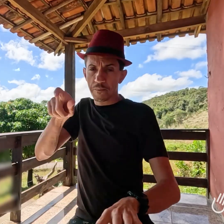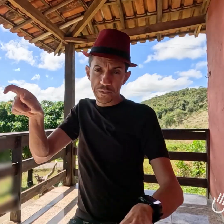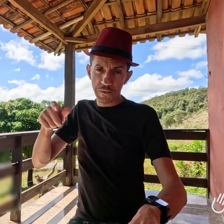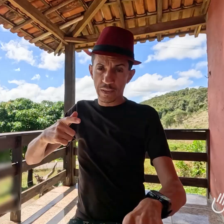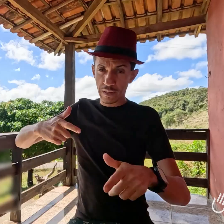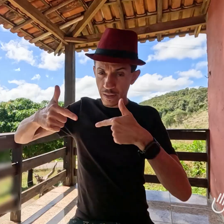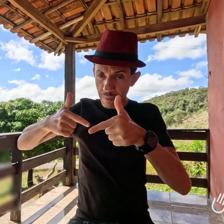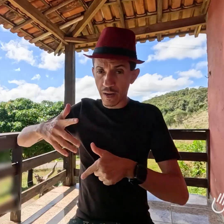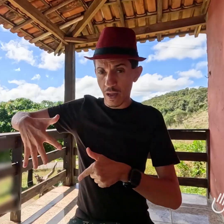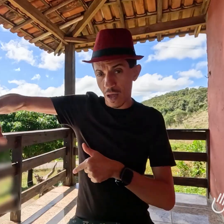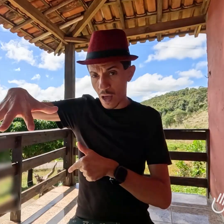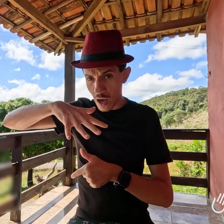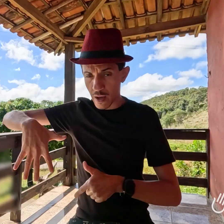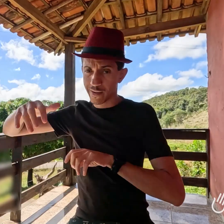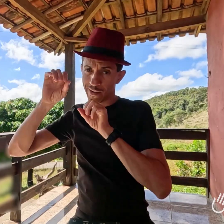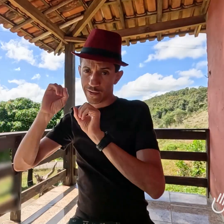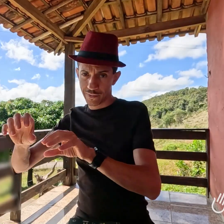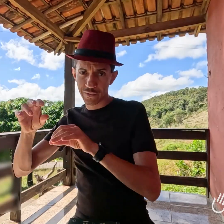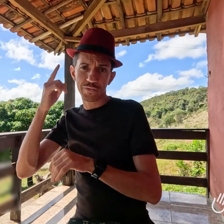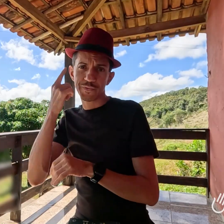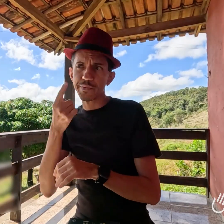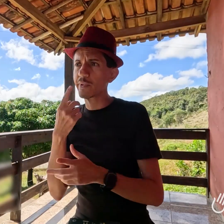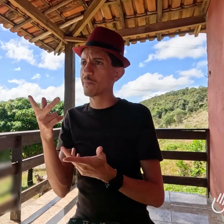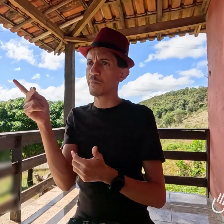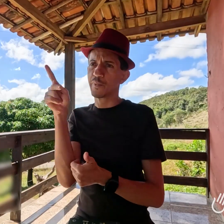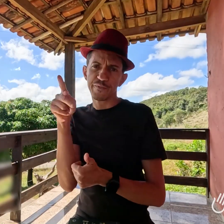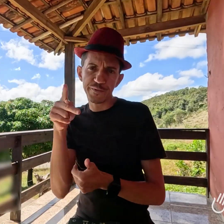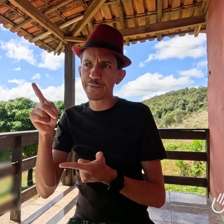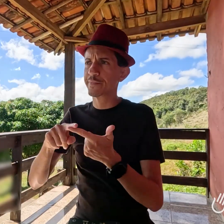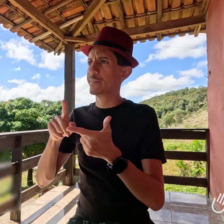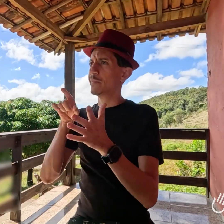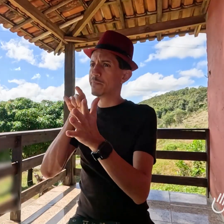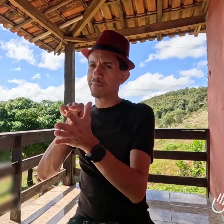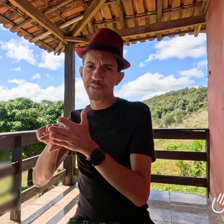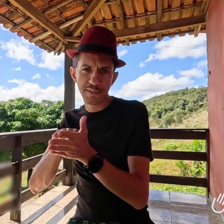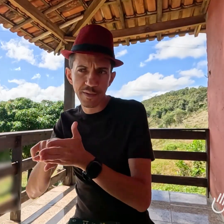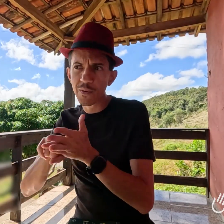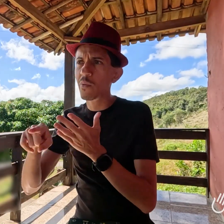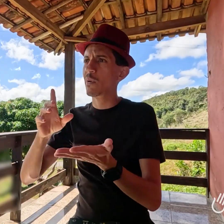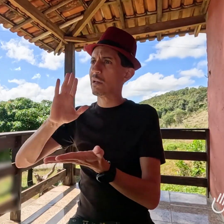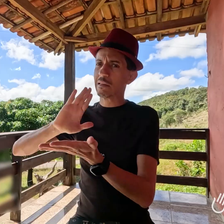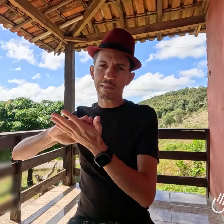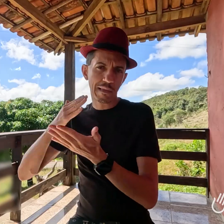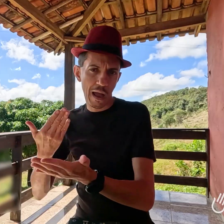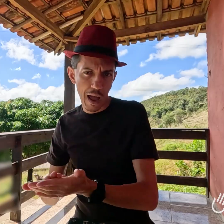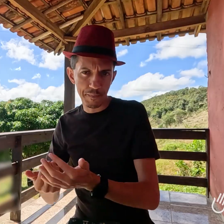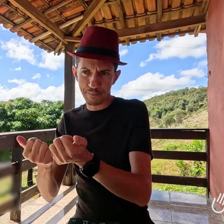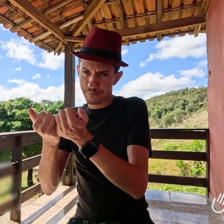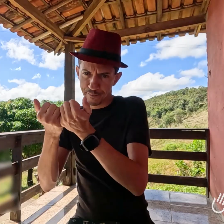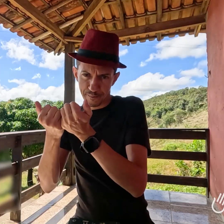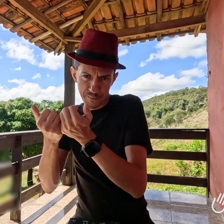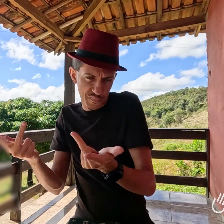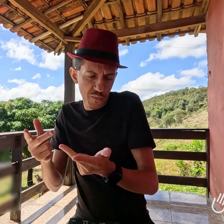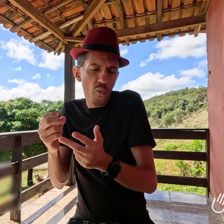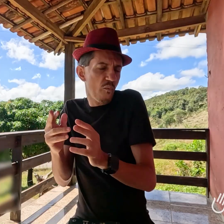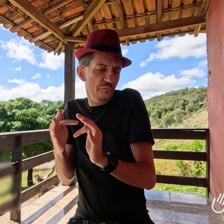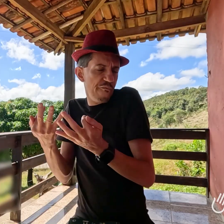é volume 2 não. Esse é focado na educação de surdos. Nós reunimos a